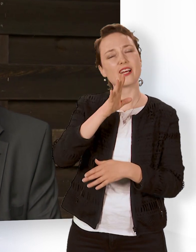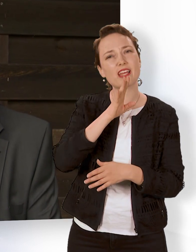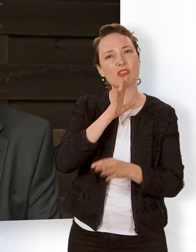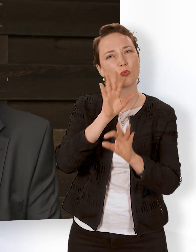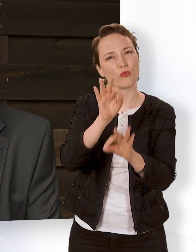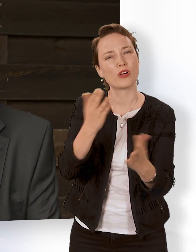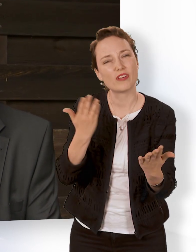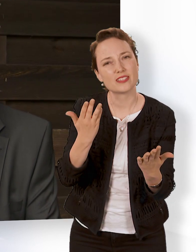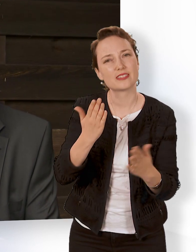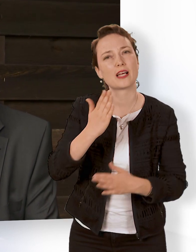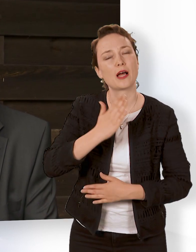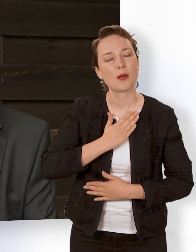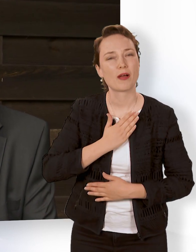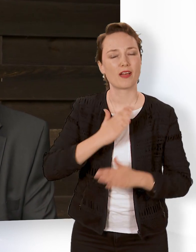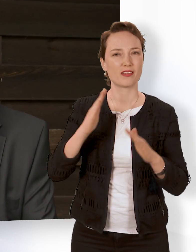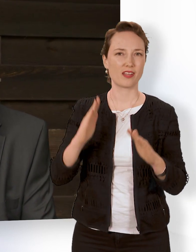an meiner Gnade,